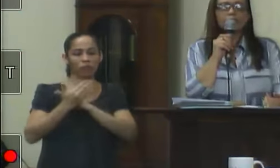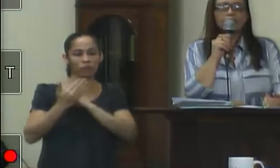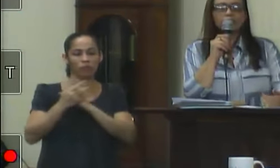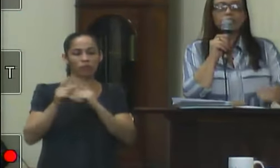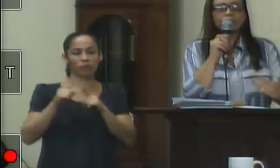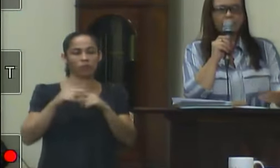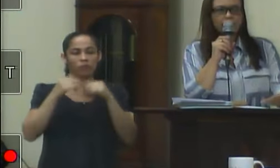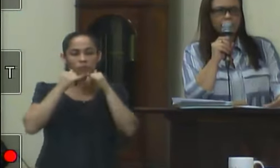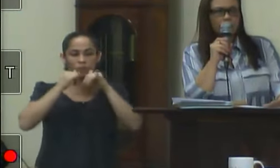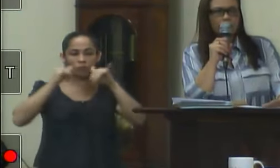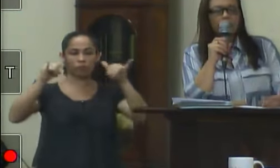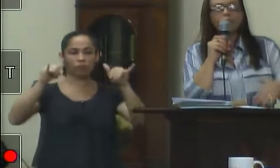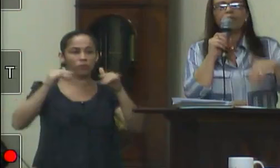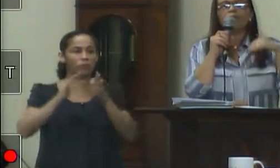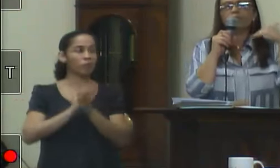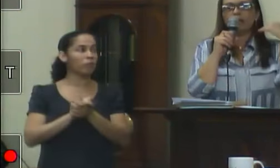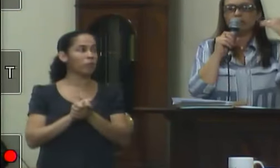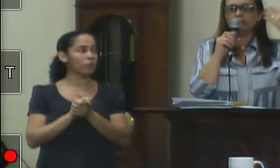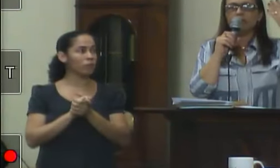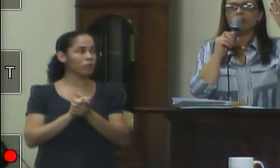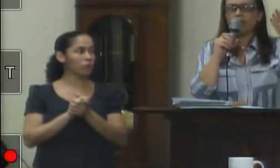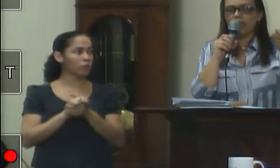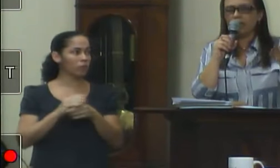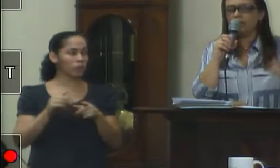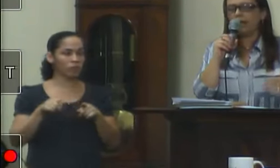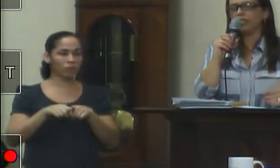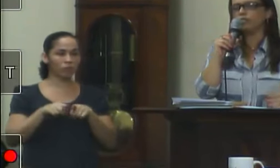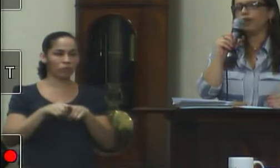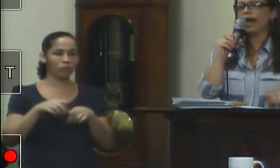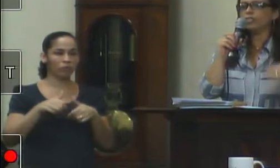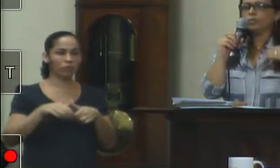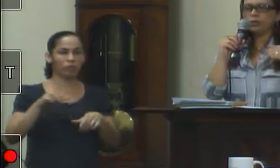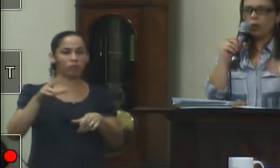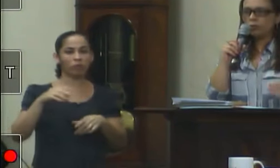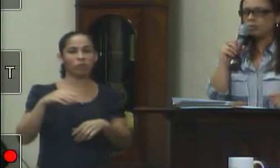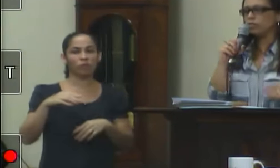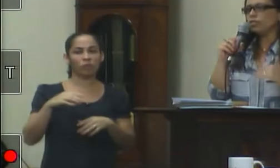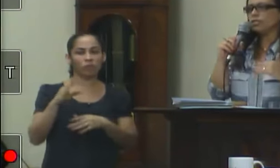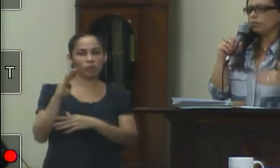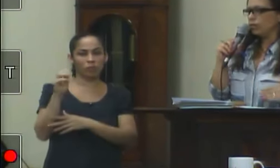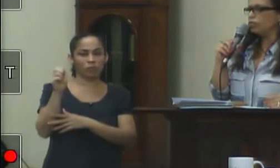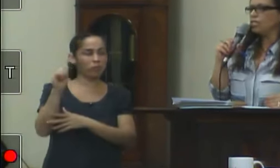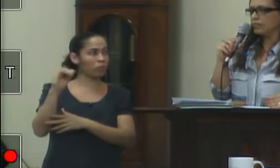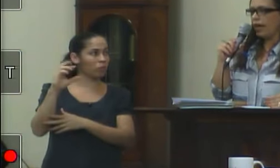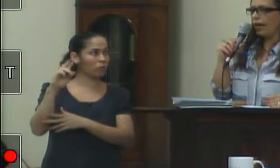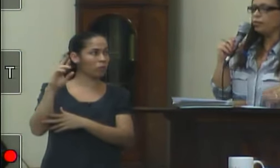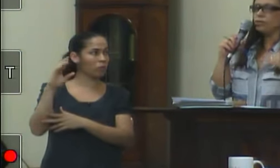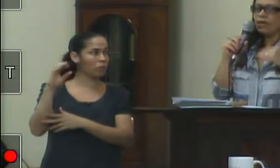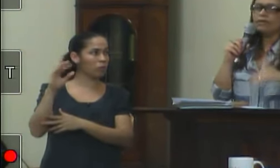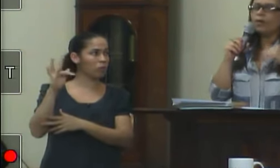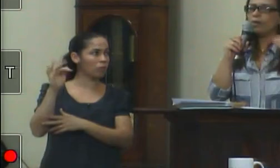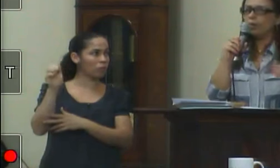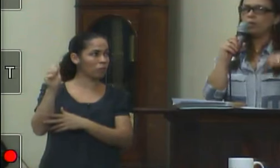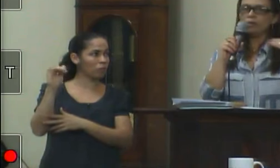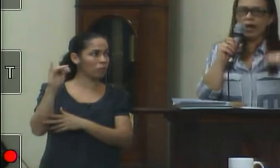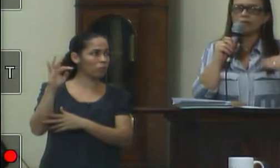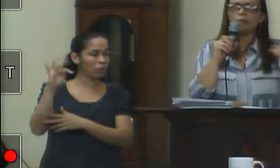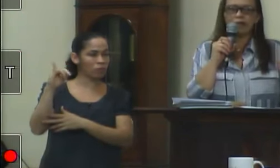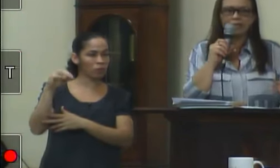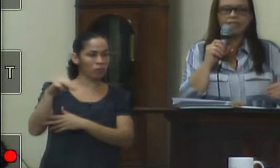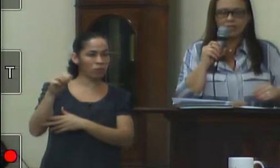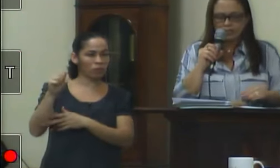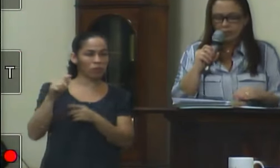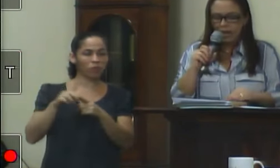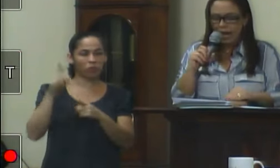nessa divulgação. Está acontecendo também lá no bairro de Fátima, todos os dias, não tem dia certo, é só levar o cão ou o gato